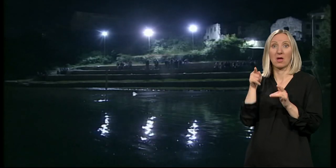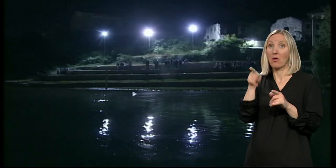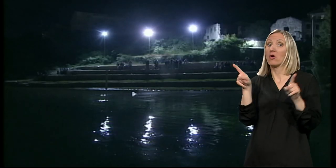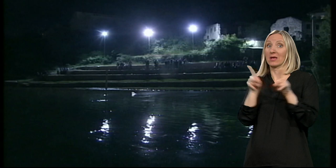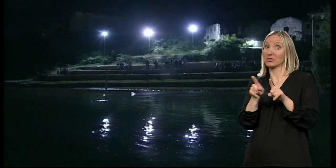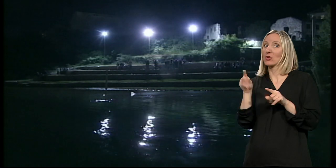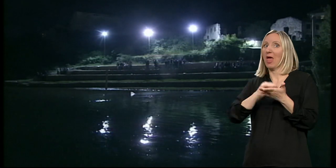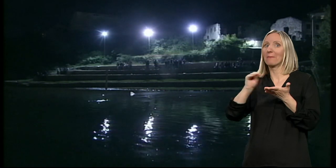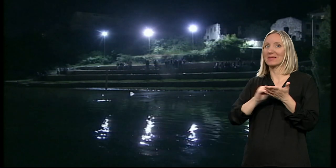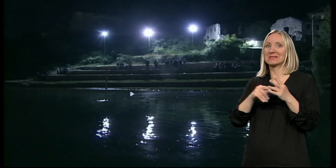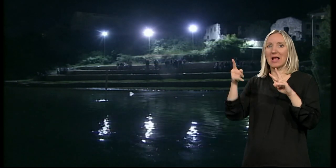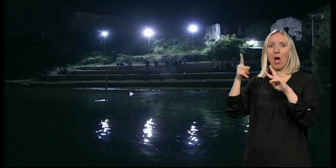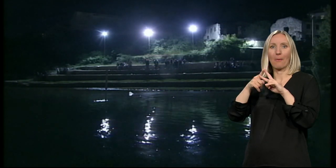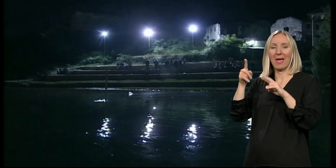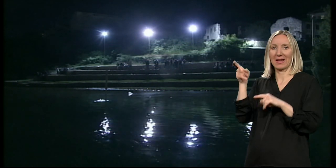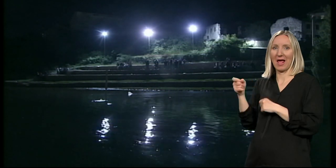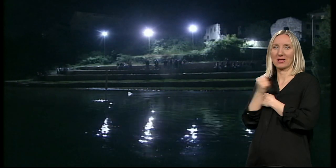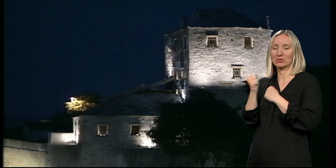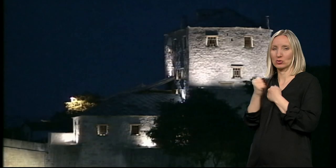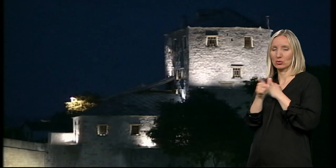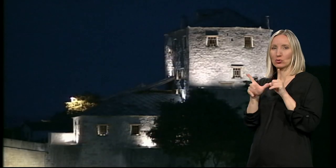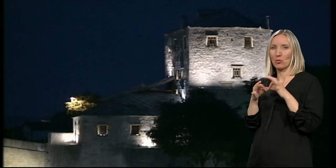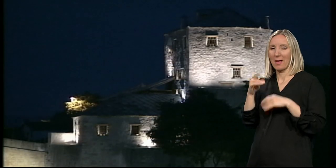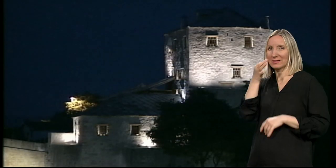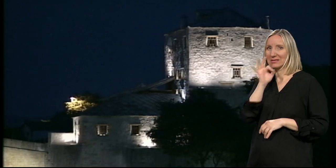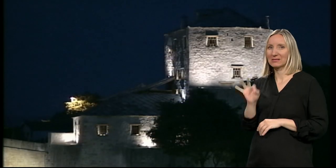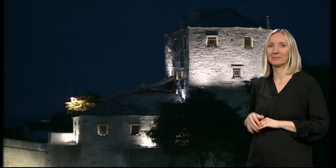izašao iz pera Pere Zubca.